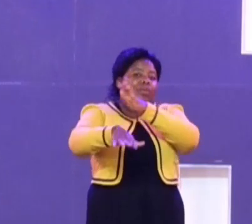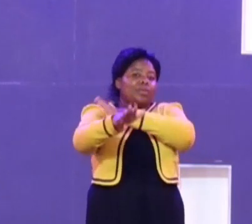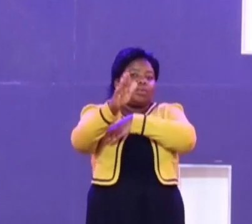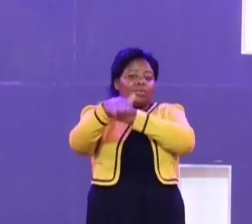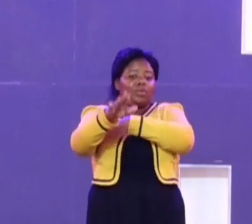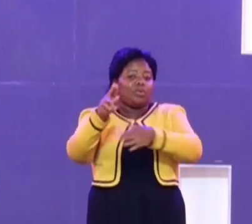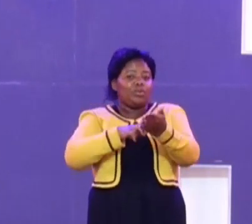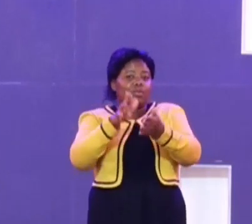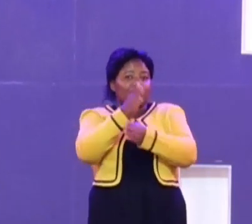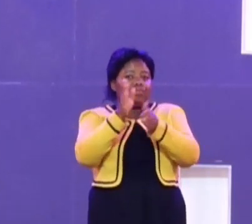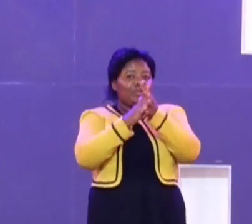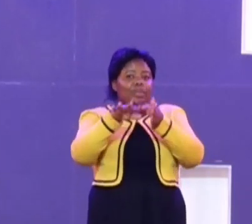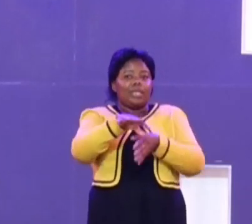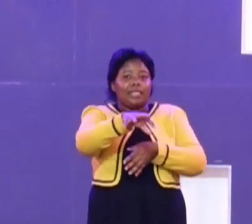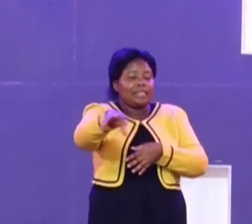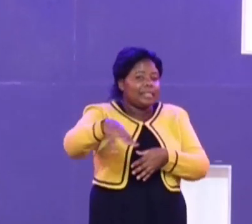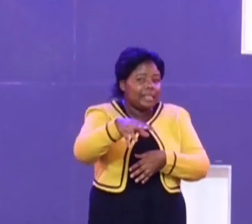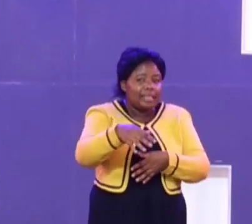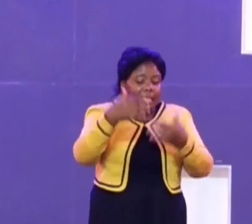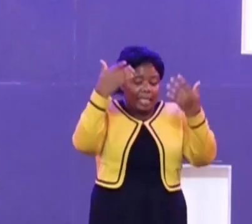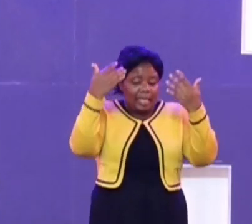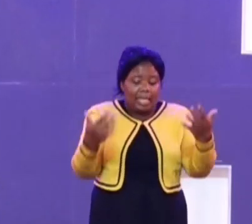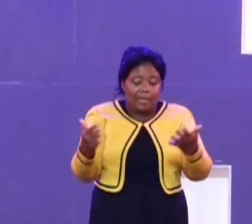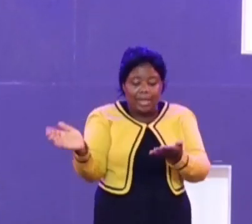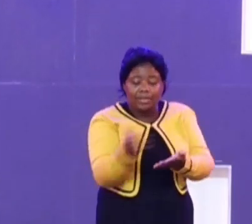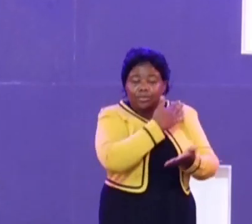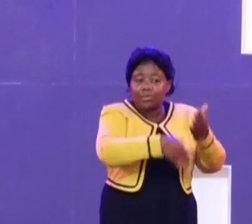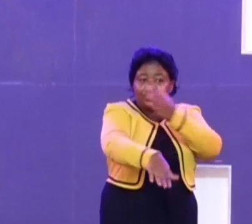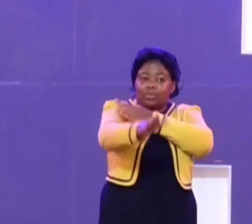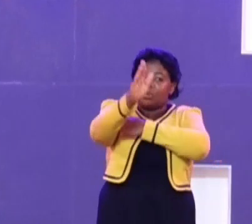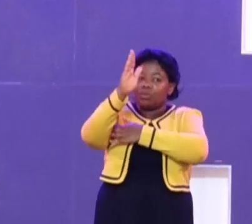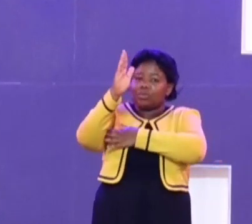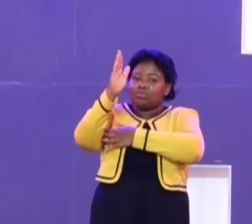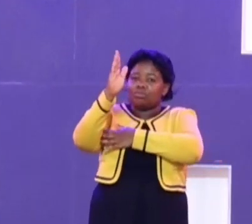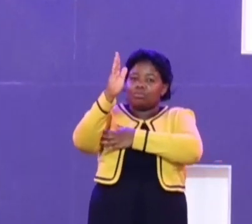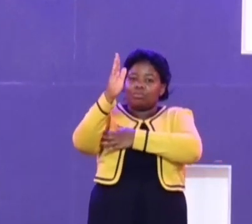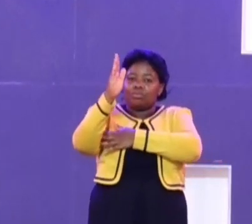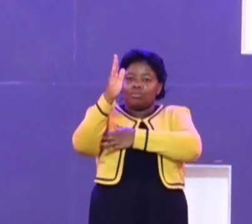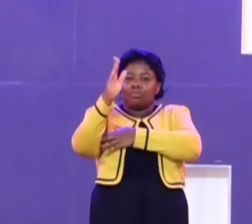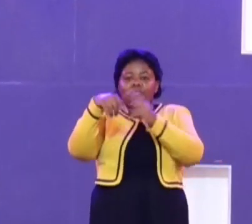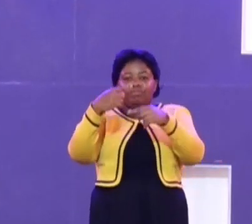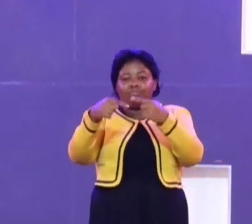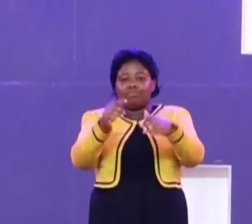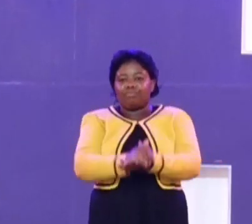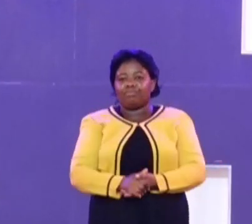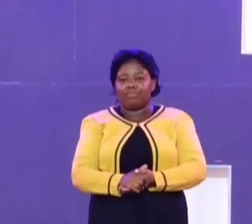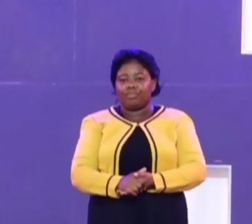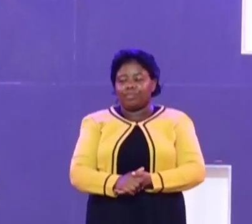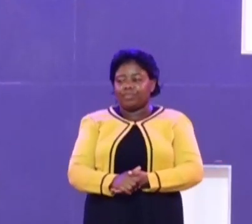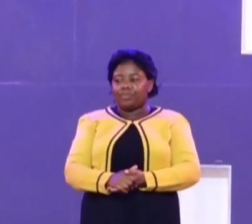The Lord used him to build a city. Uno kati achimujieko. Now he has taken it out of his hands. Agenda macho.